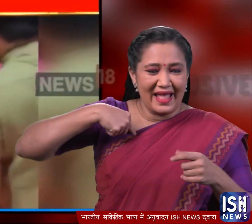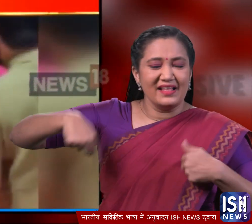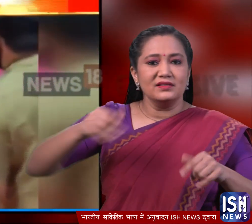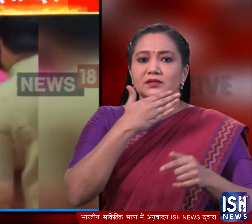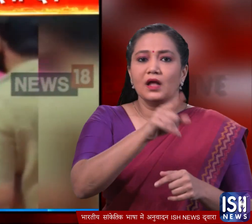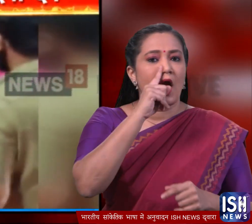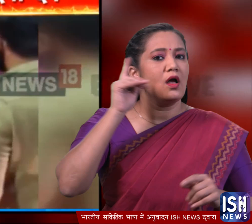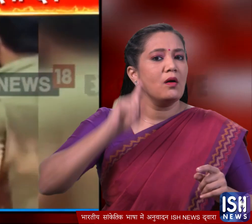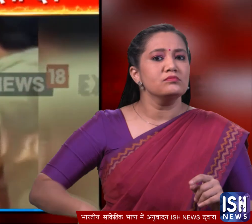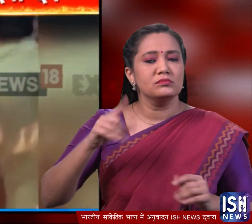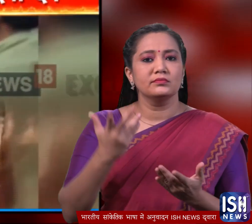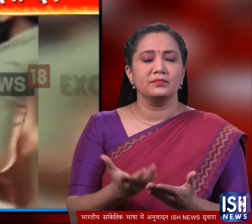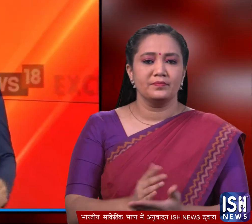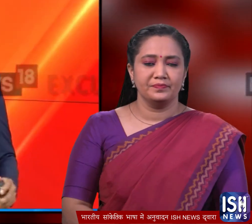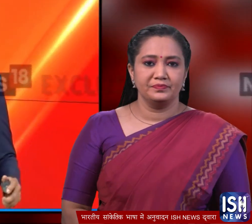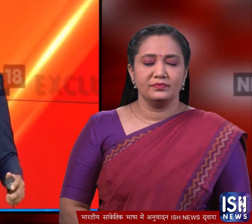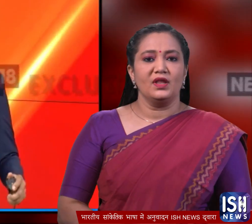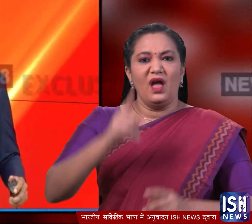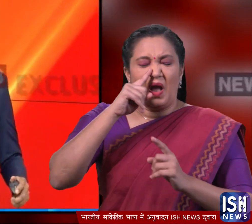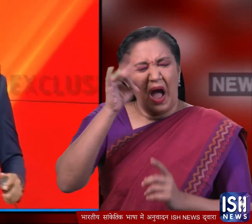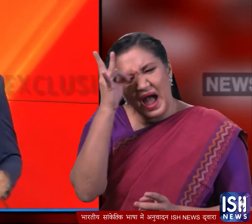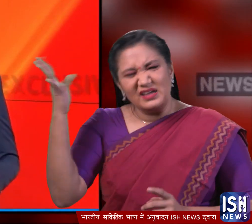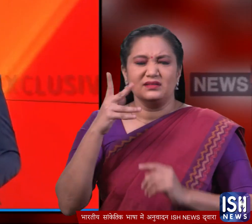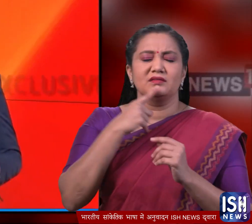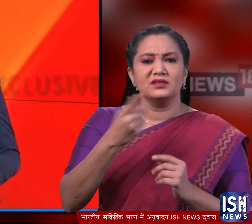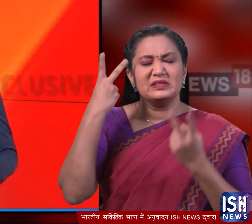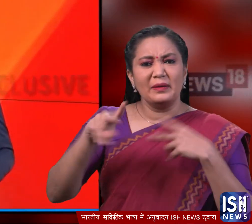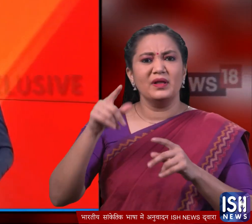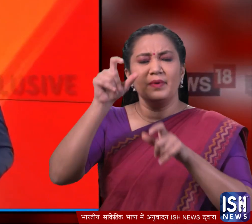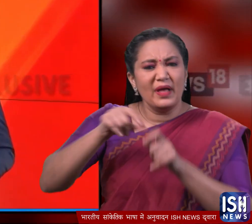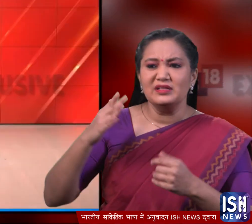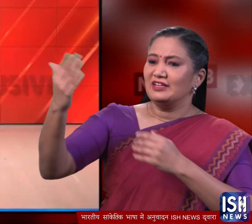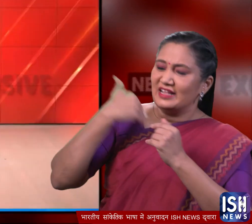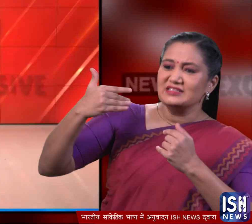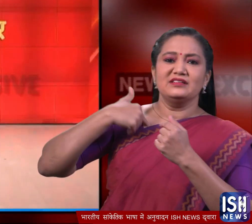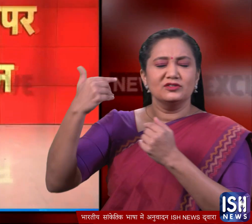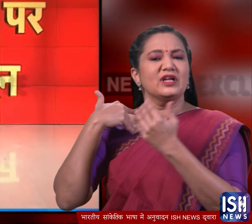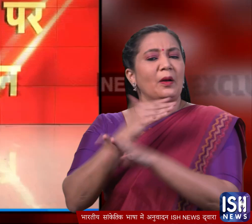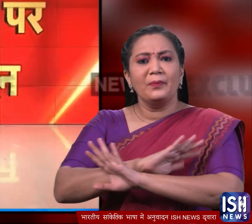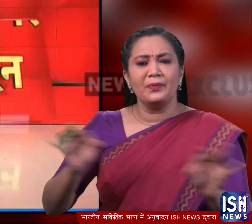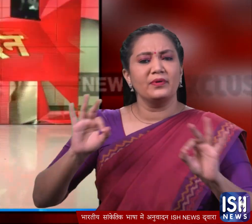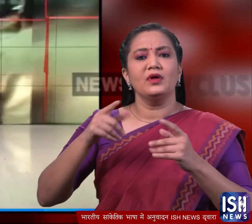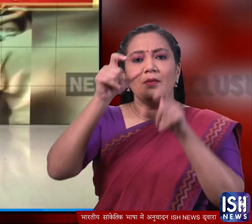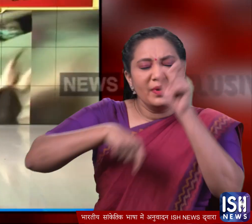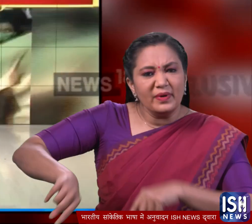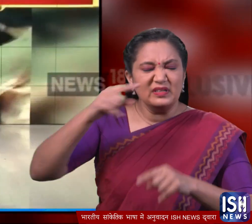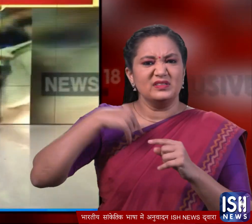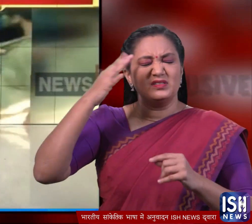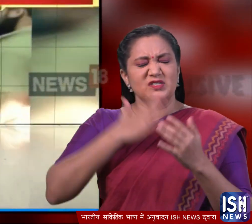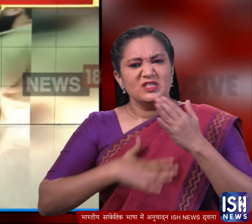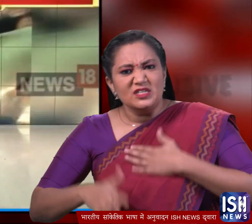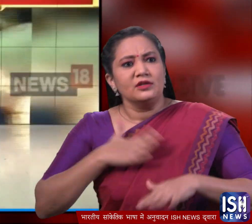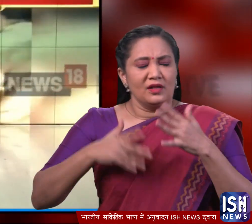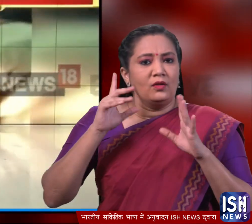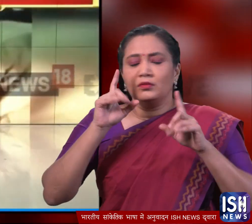कर रहे लोगों की नसीहत बेअसर रही। यही नहीं, उस महिला का पारा इतना चढ़ चुका था कि उसने किसी के टोकने की भी परवाह नहीं की, जिसे देखकर वहां मौजूद लोगों